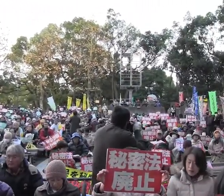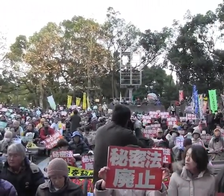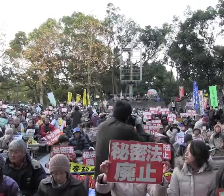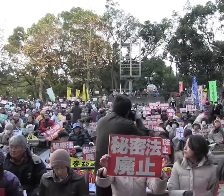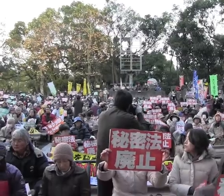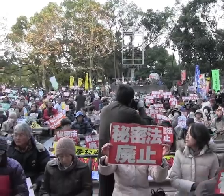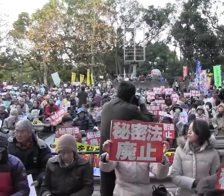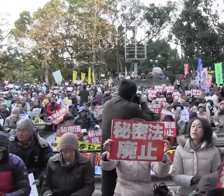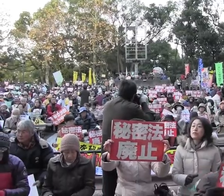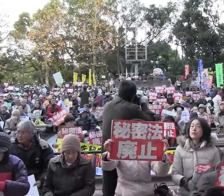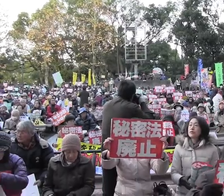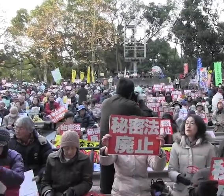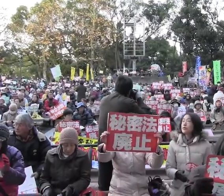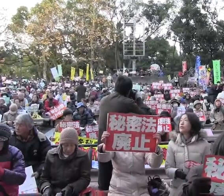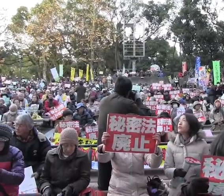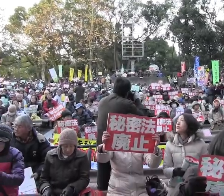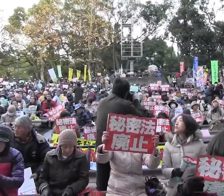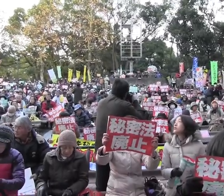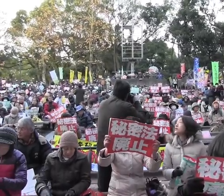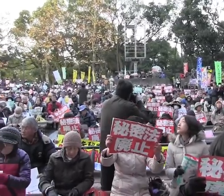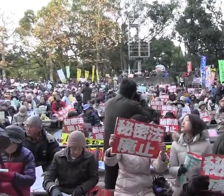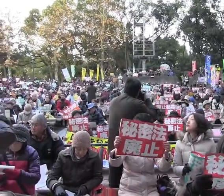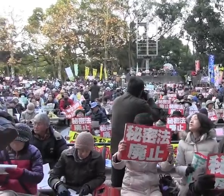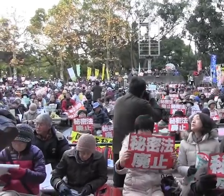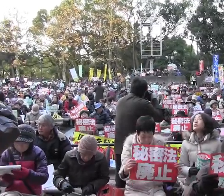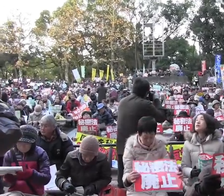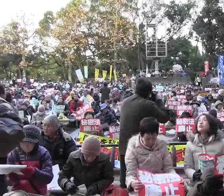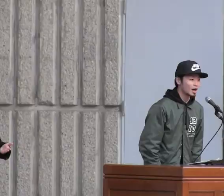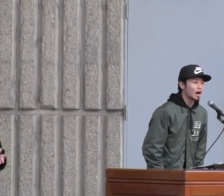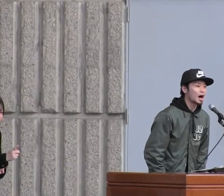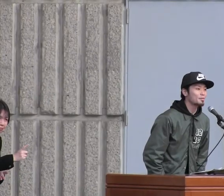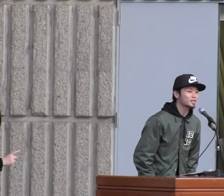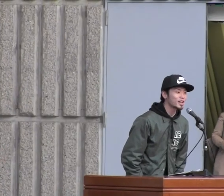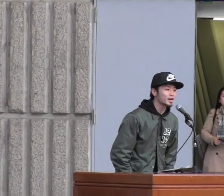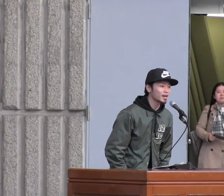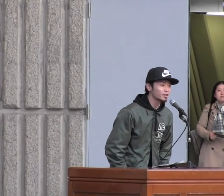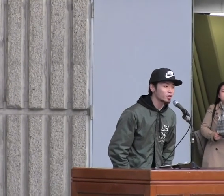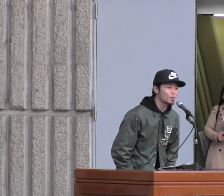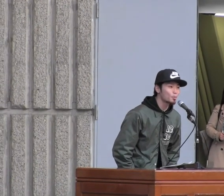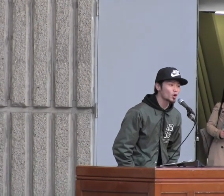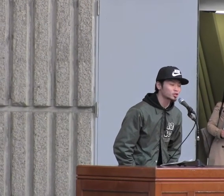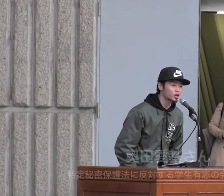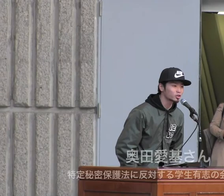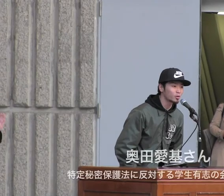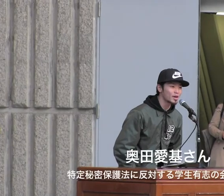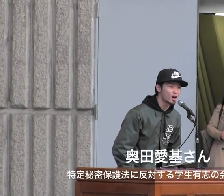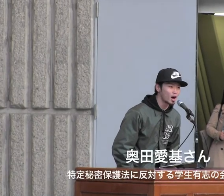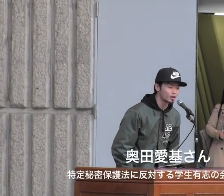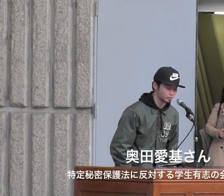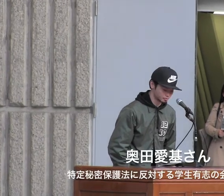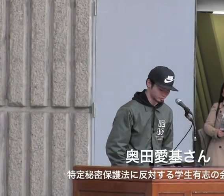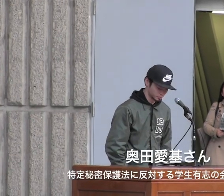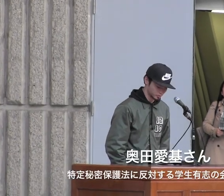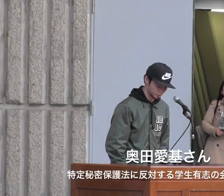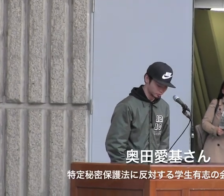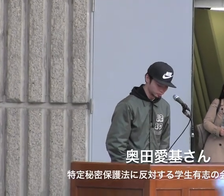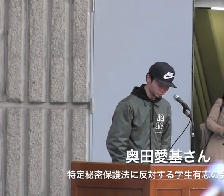さあ、ようやくですね、デモに出発できるようになってきました。 安倍政権の暴走を止めよう。